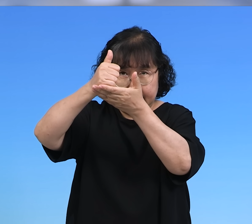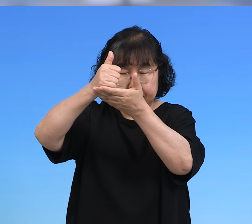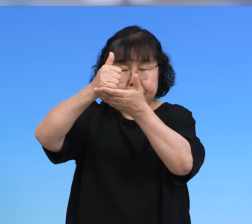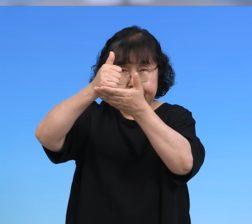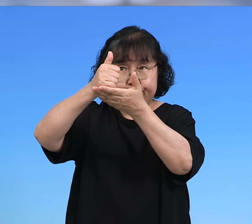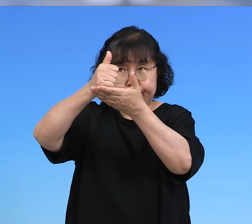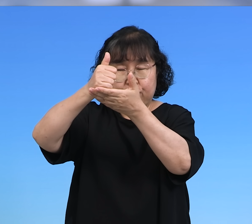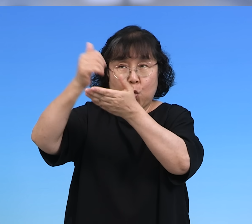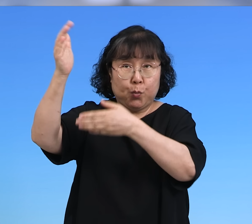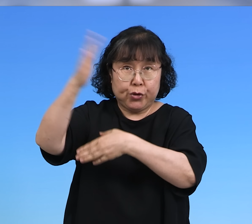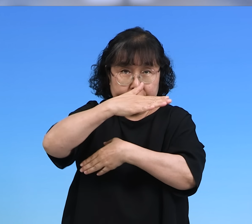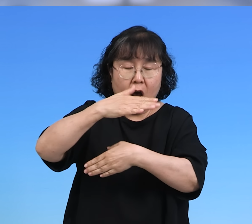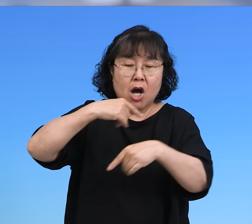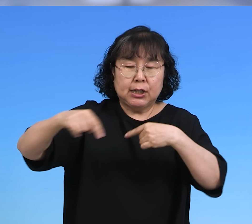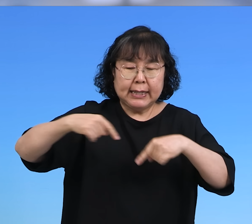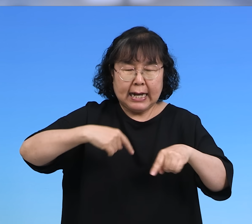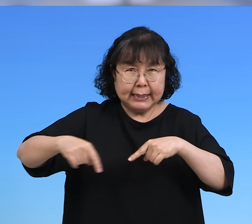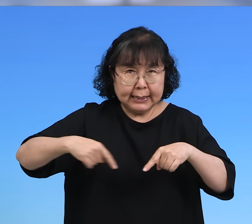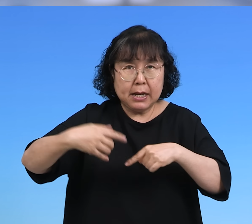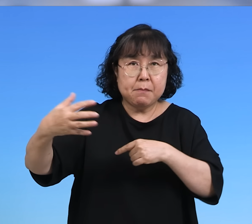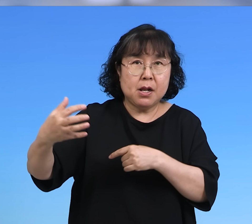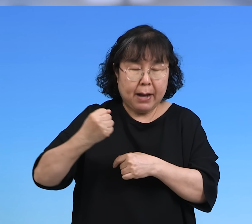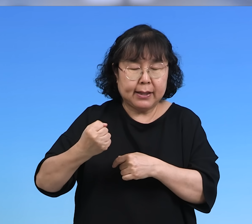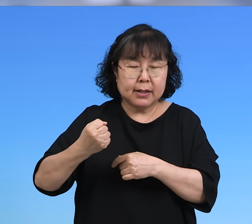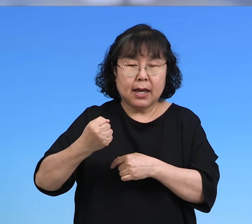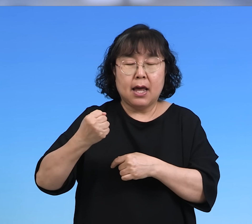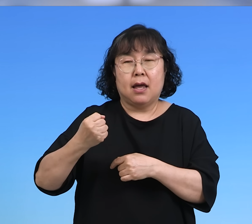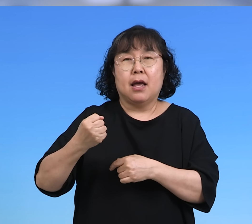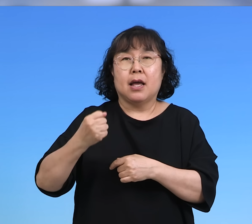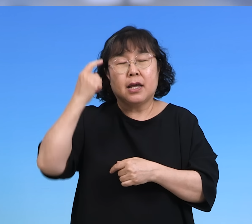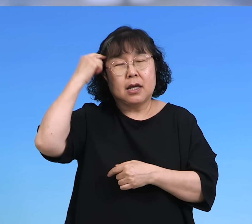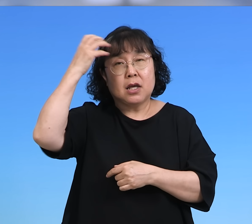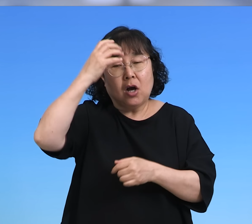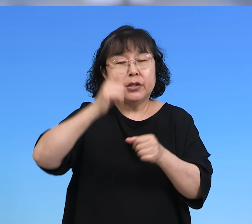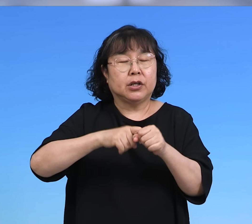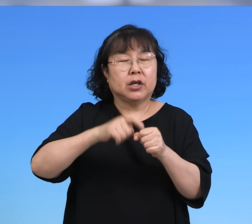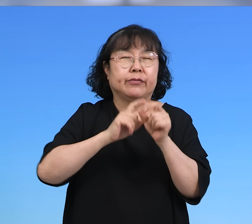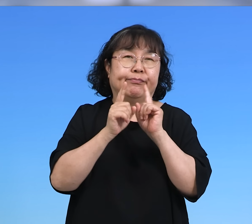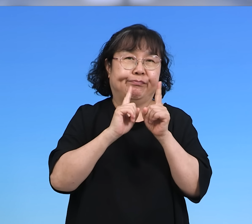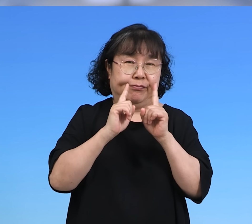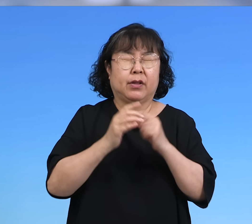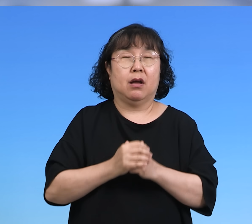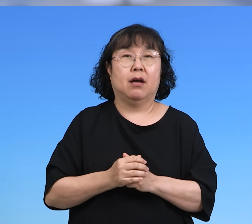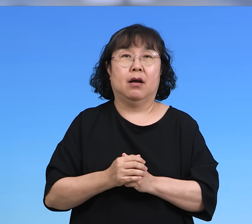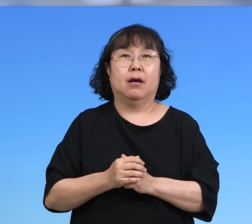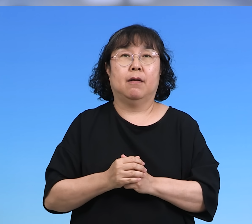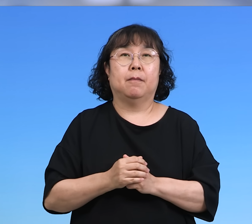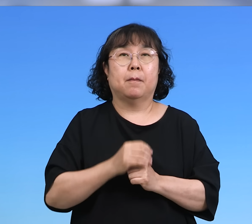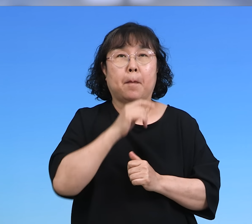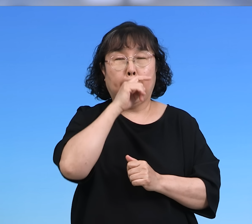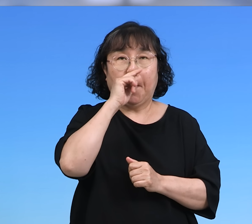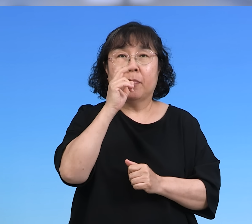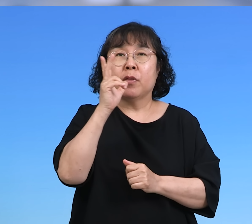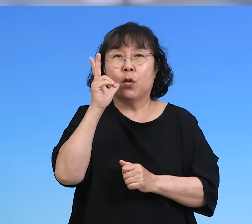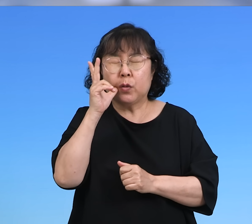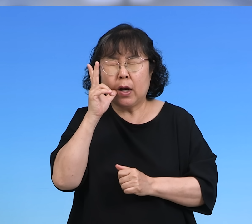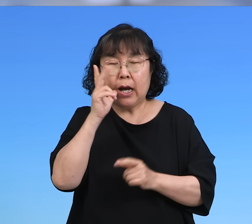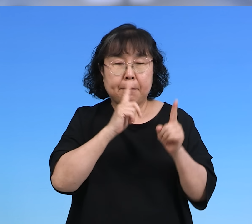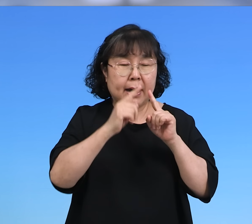입술이 영적인 언어예요. 지금 여호수아가 6장에서 여리고성을 무너뜨릴 때 말하지 마라, 그리고